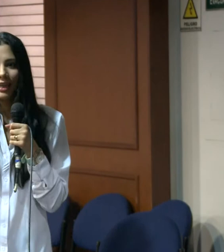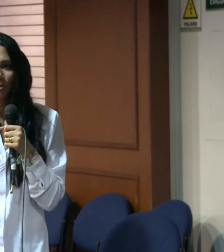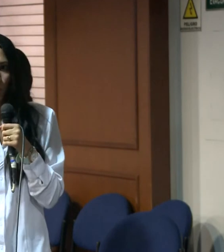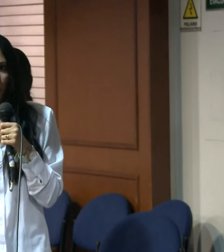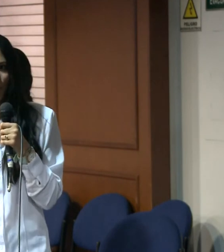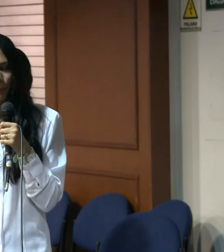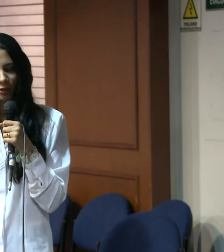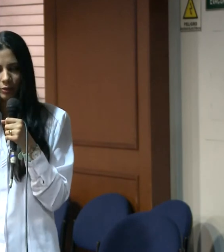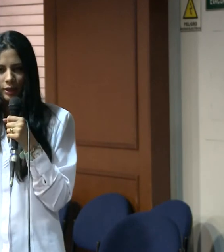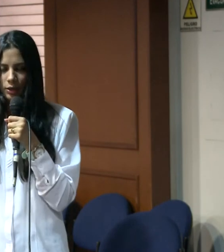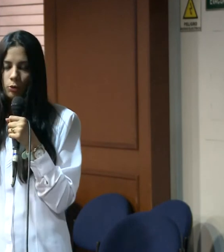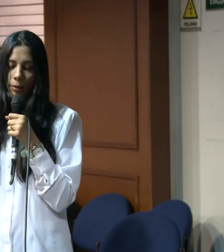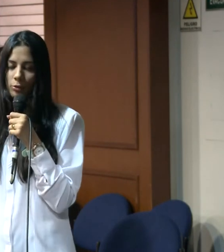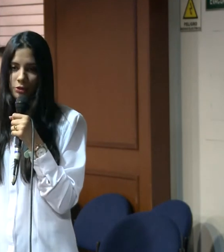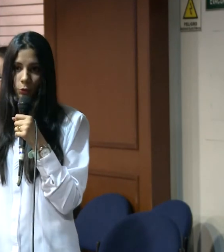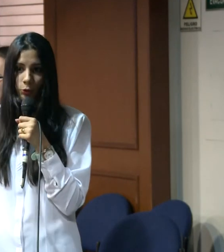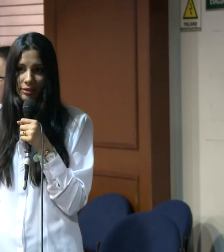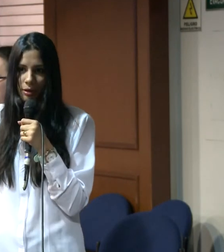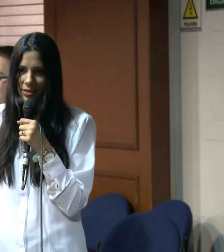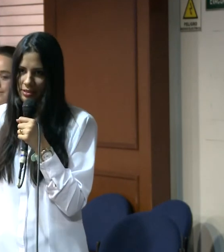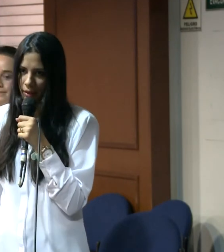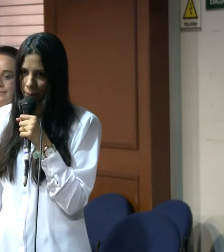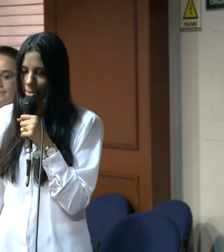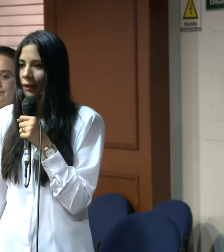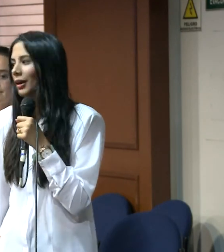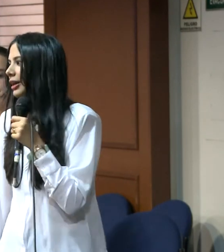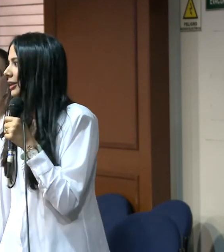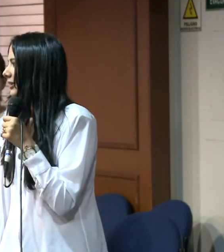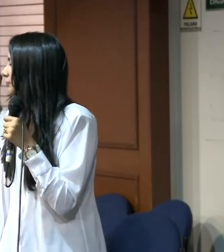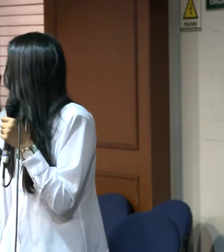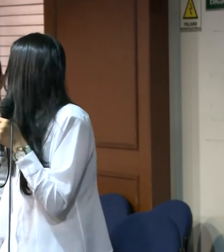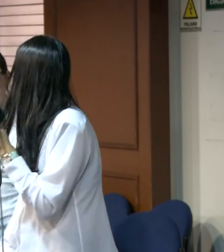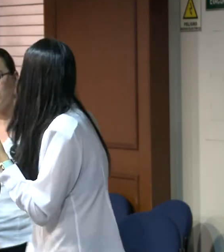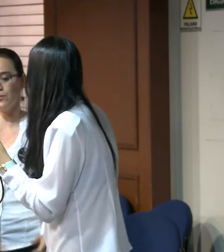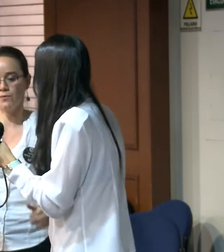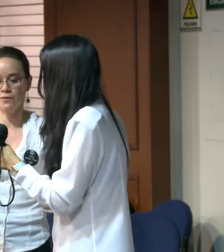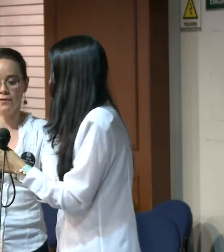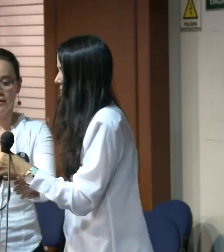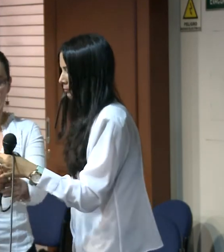esa interacción con la persona, con la población con discapacidad.